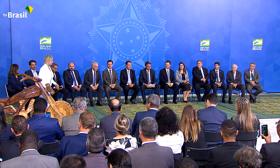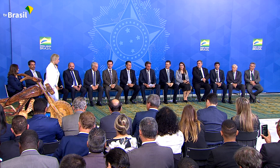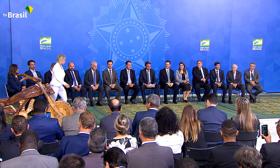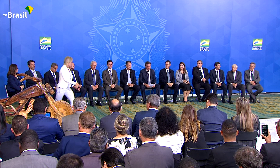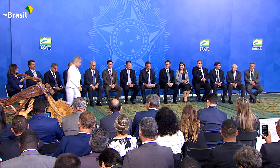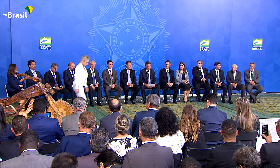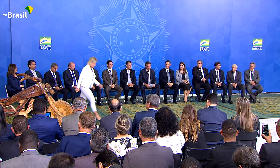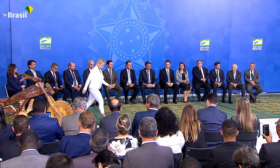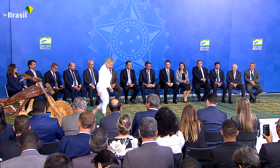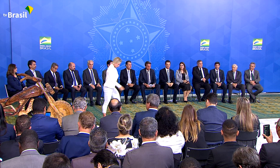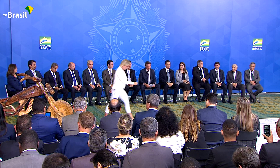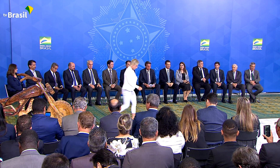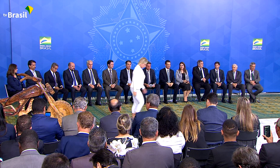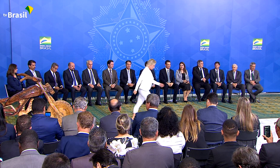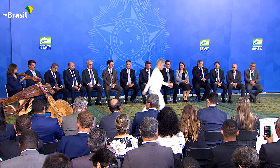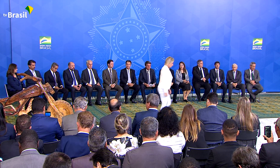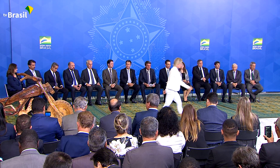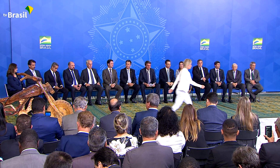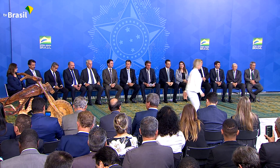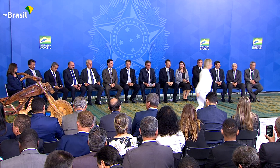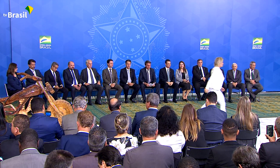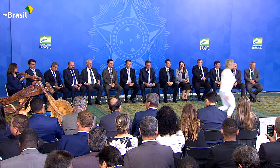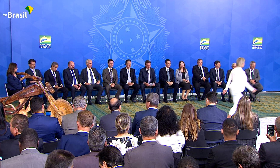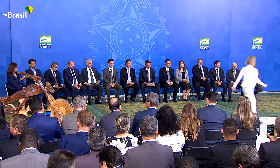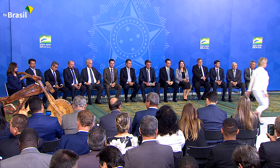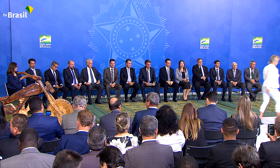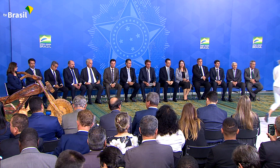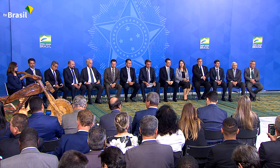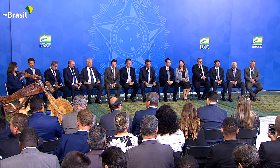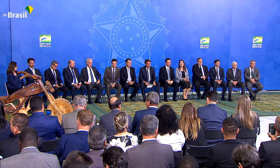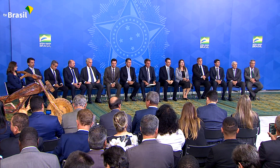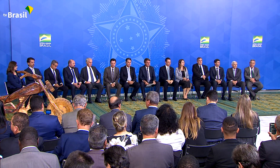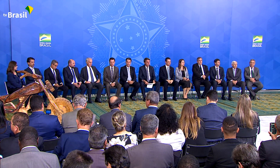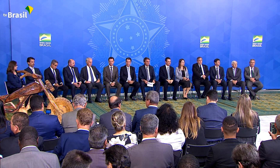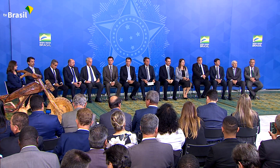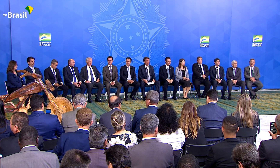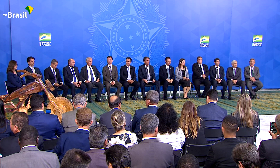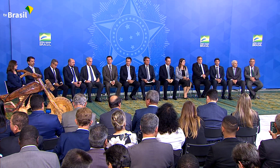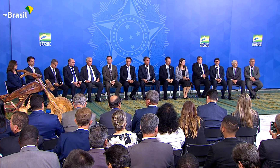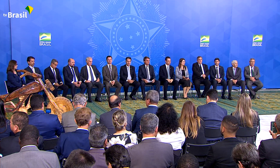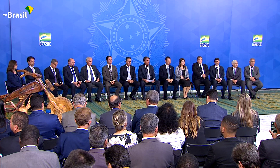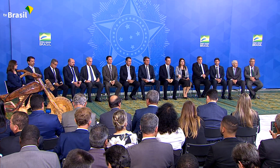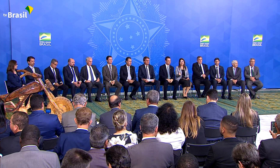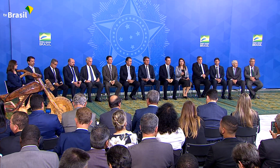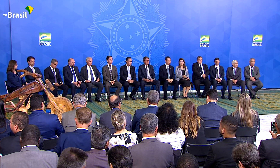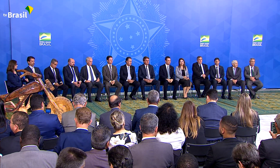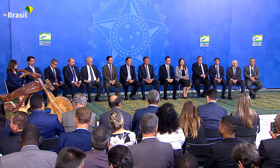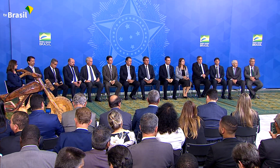e convidamos a fazer uso da palavra o senador Zequinha Marinho